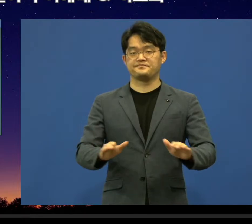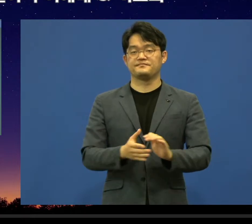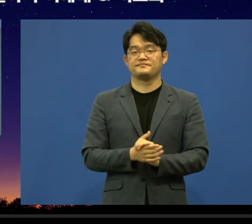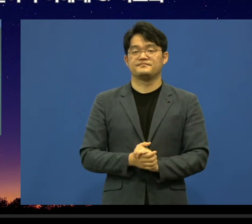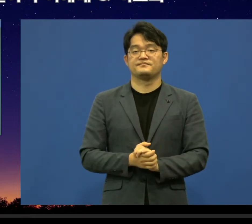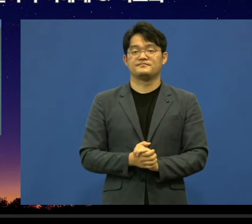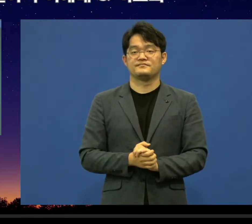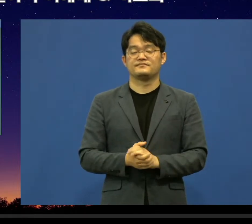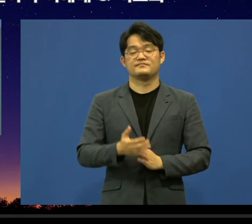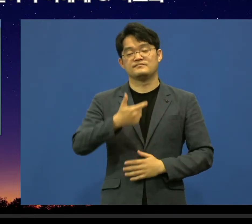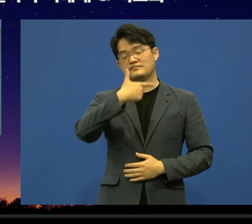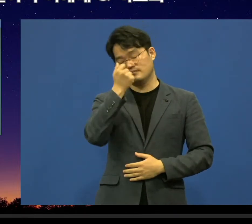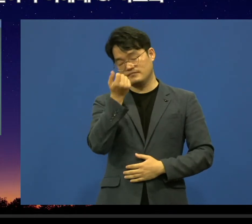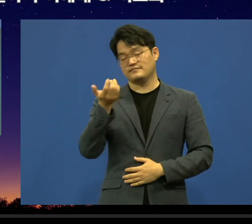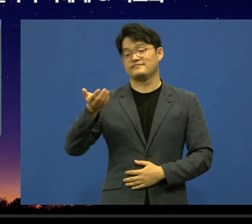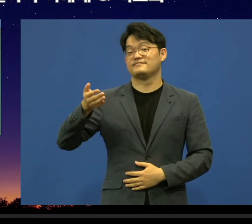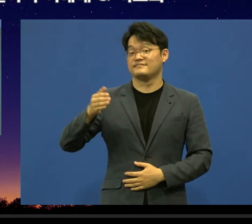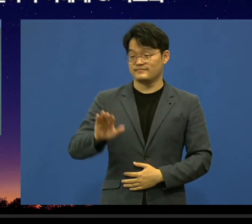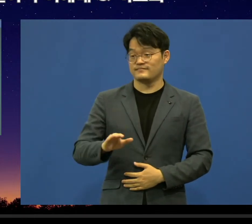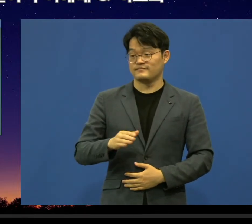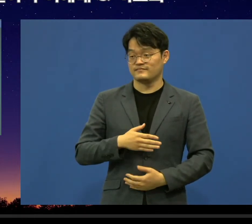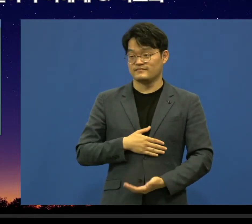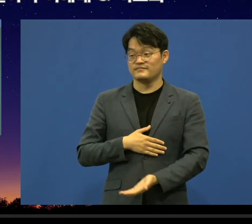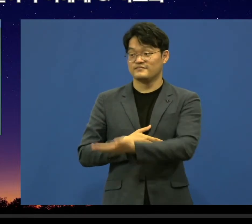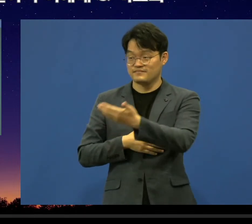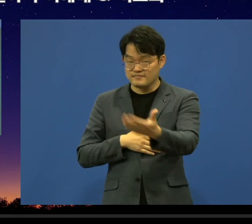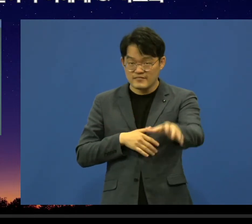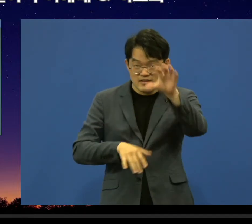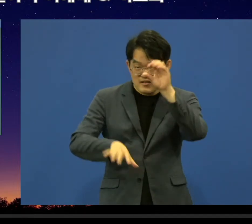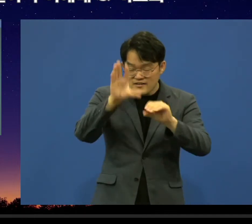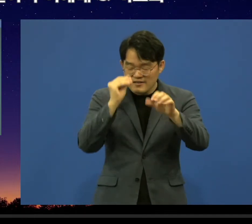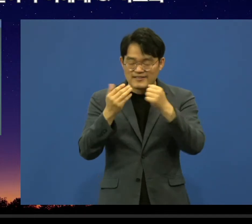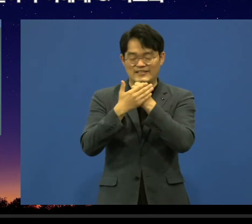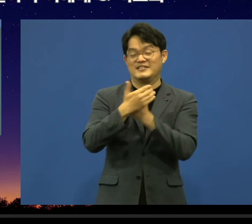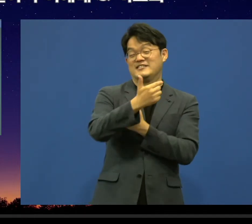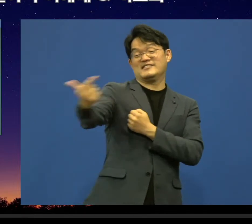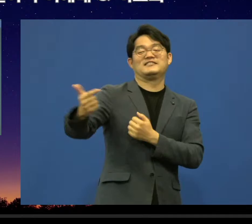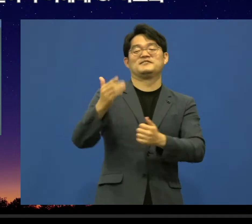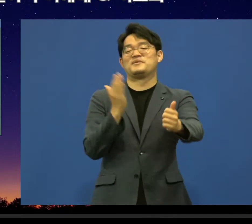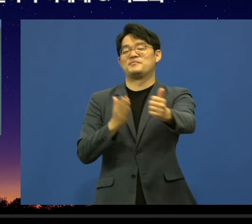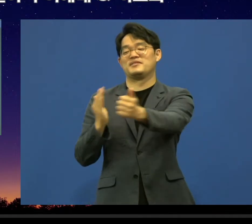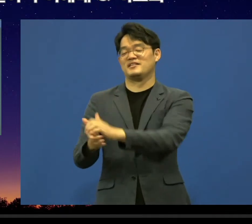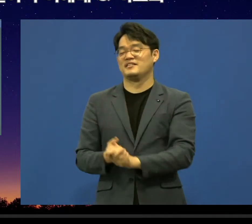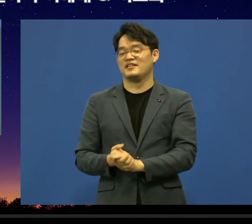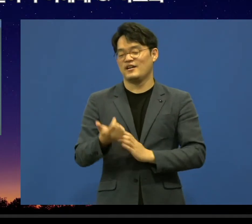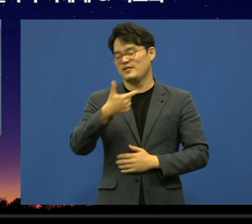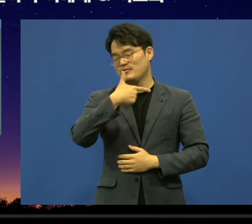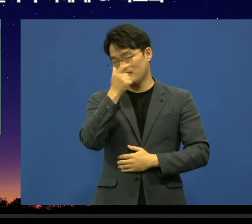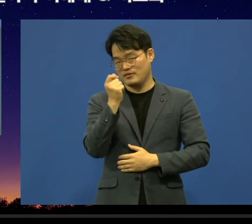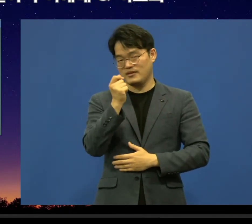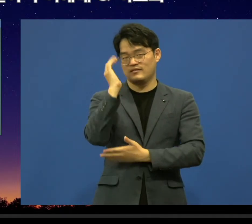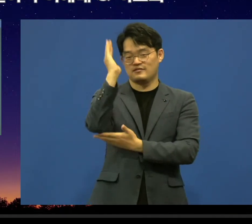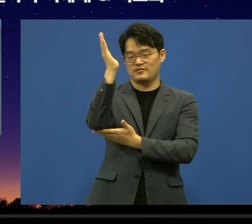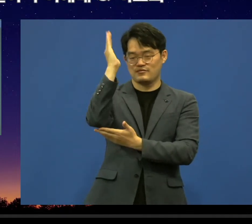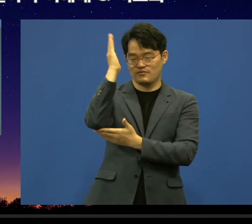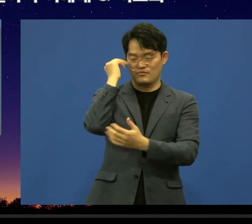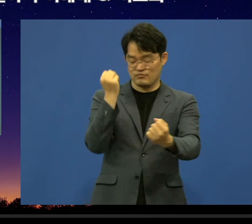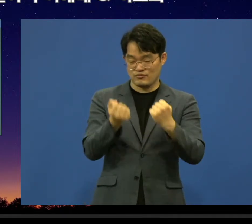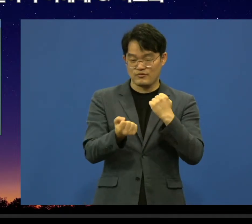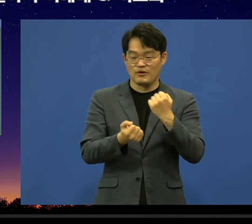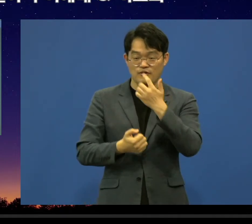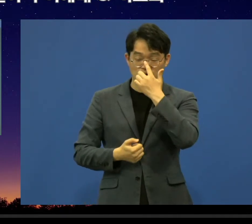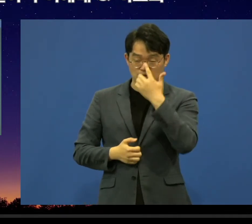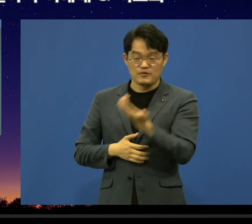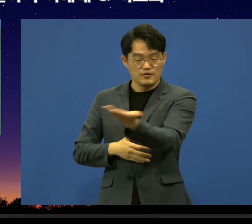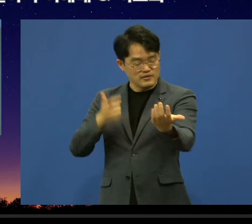오늘도 저는 부족하지만 듣는 귀가 복된 귀가 되시기를 축복합니다. 그래서 부족한 메시지에 여러분이 알아서